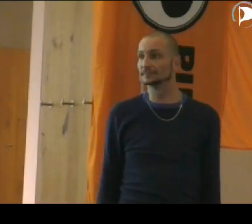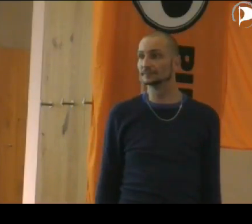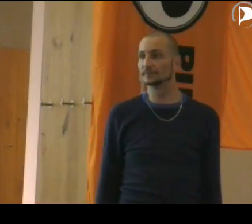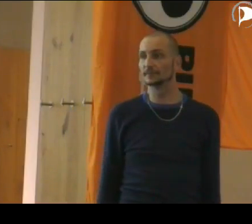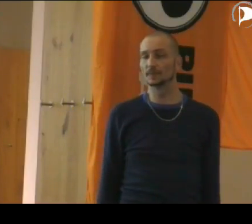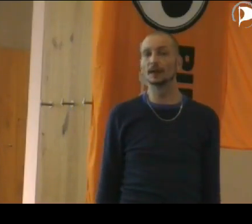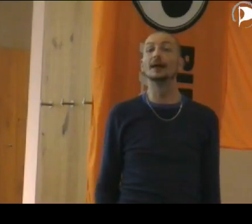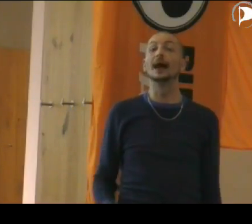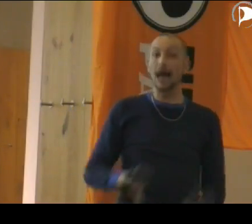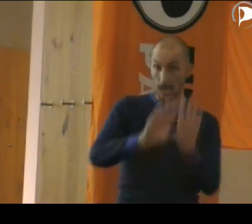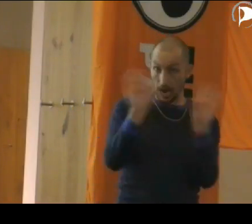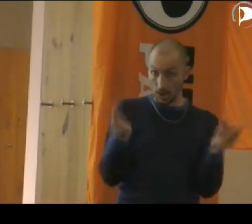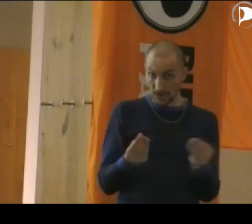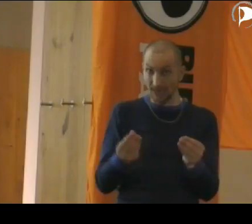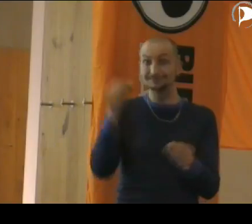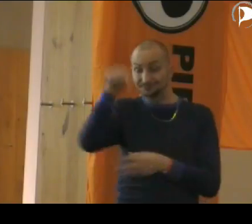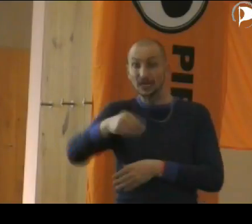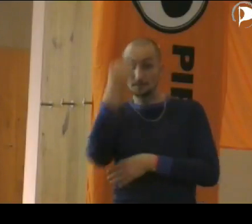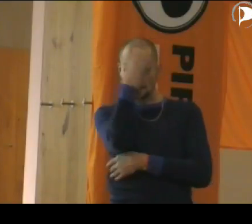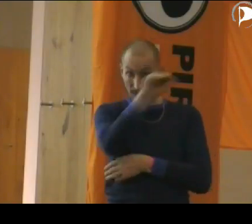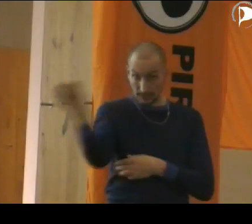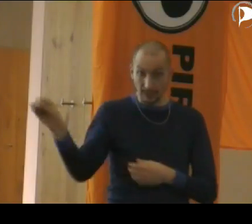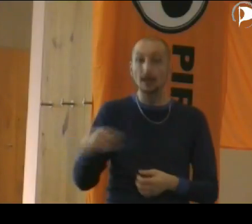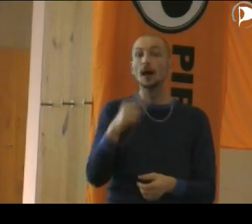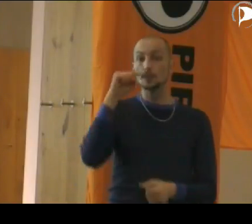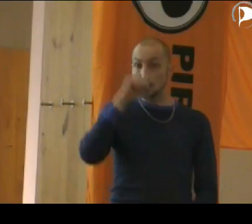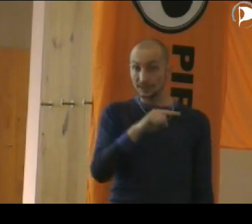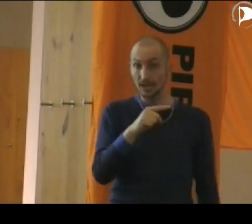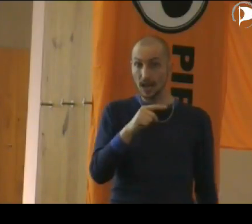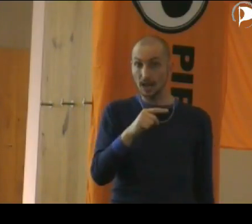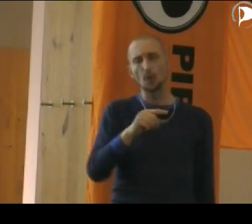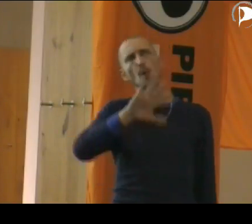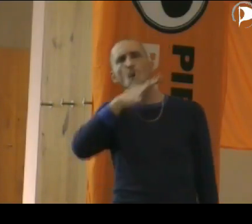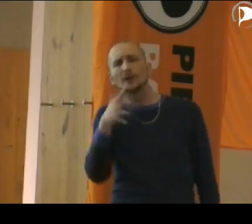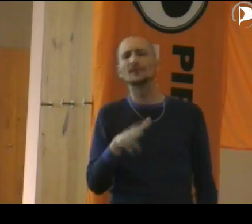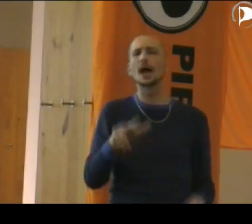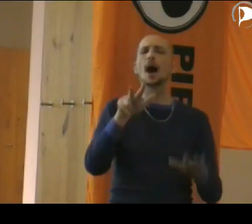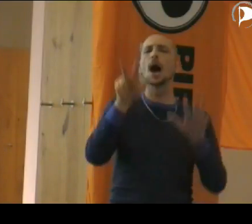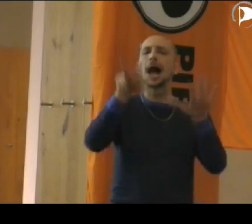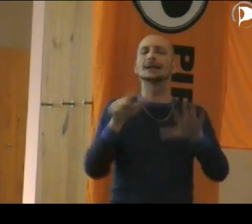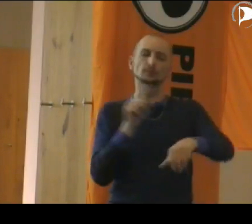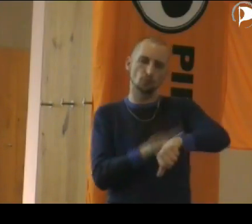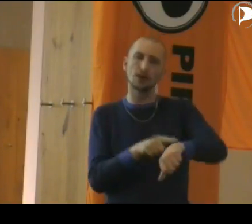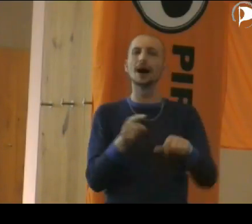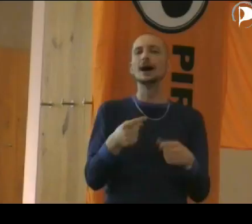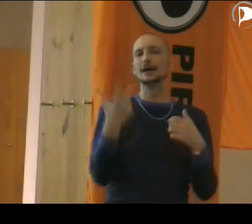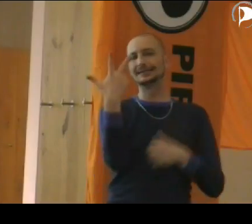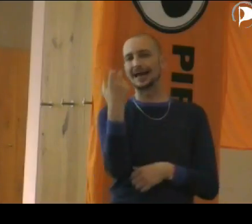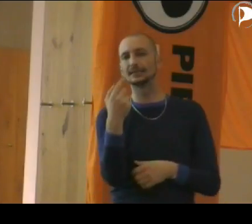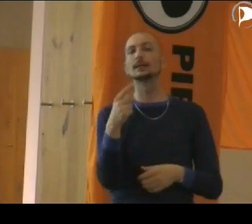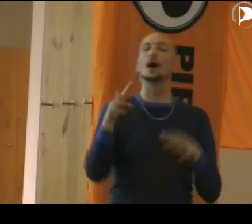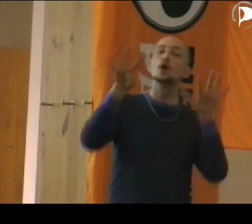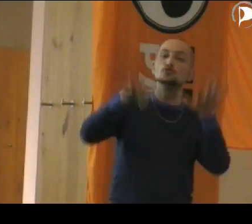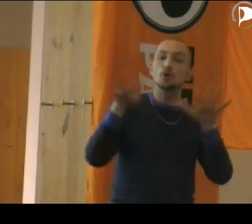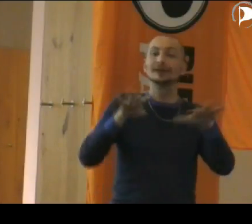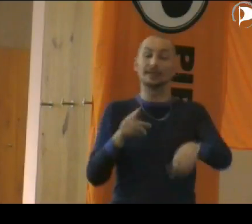das ganze ist gemeldet worden irgendwie ich glaube am donnerstag um 18 uhr 30 um 19 uhr die mich